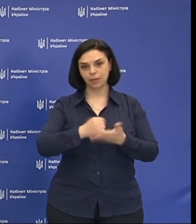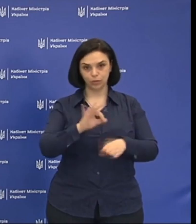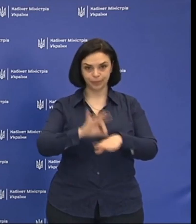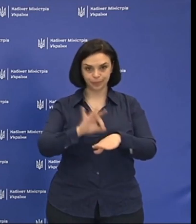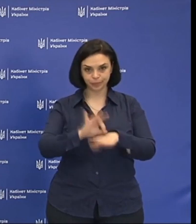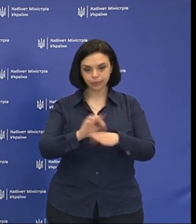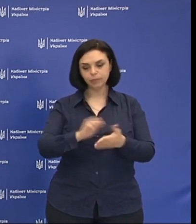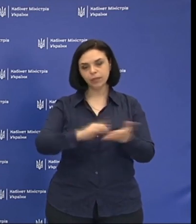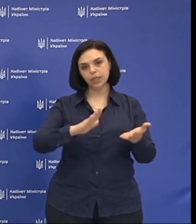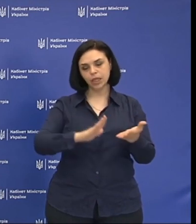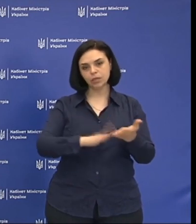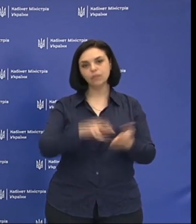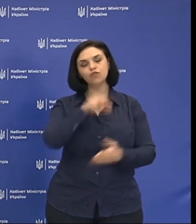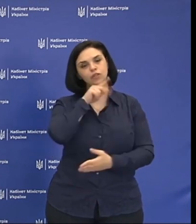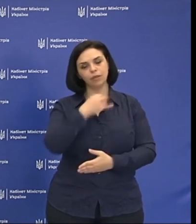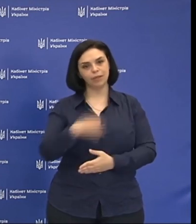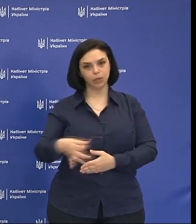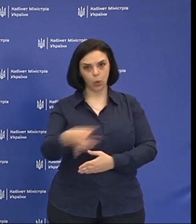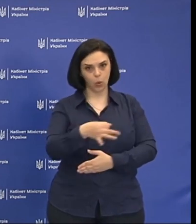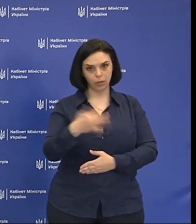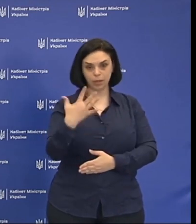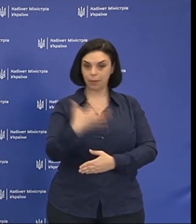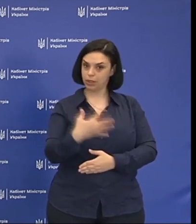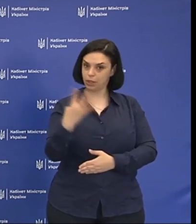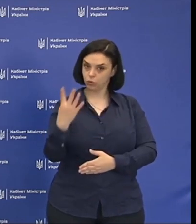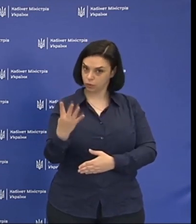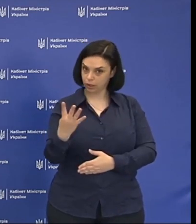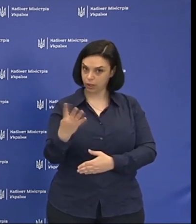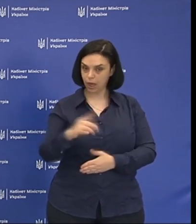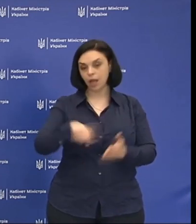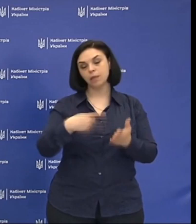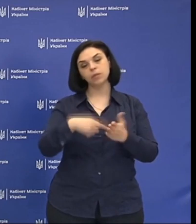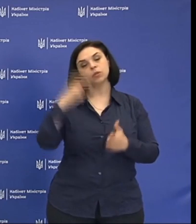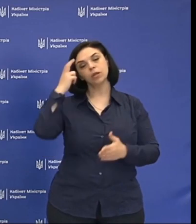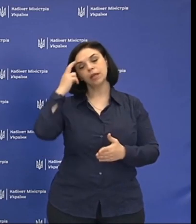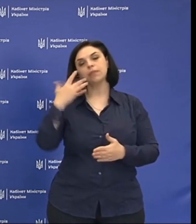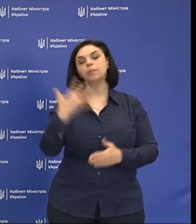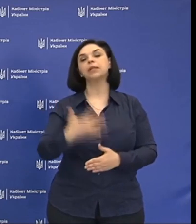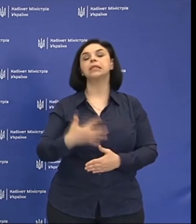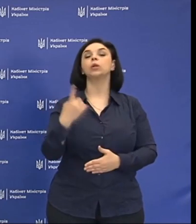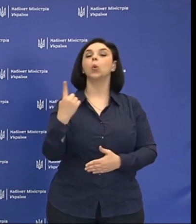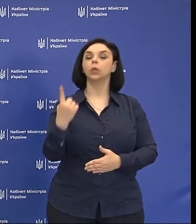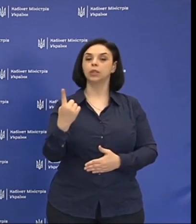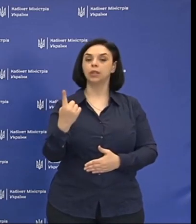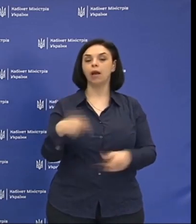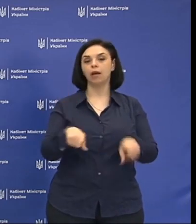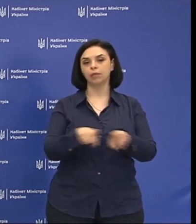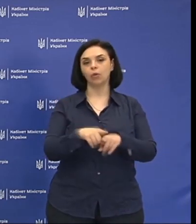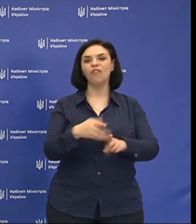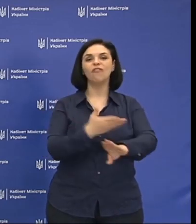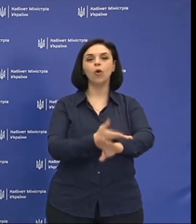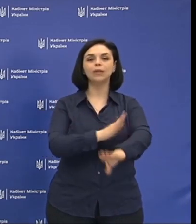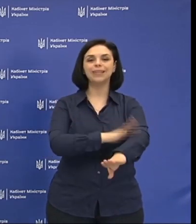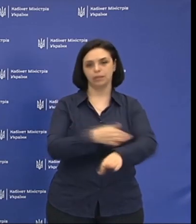випадків зареєстровано в Чернівецькій області – 54, в місті Київ – 51, а також в